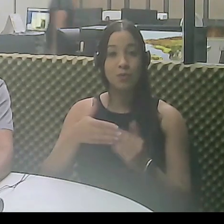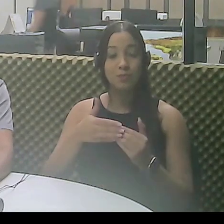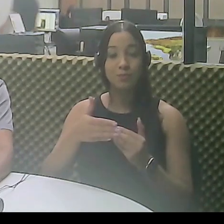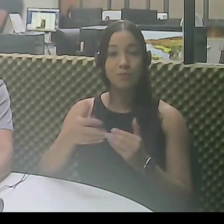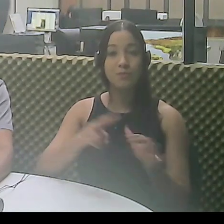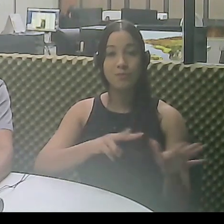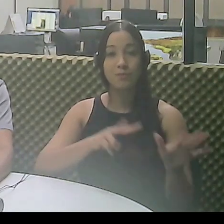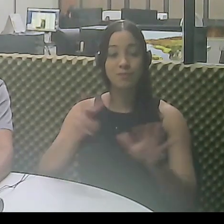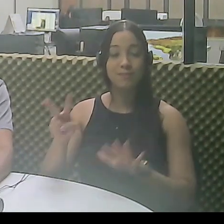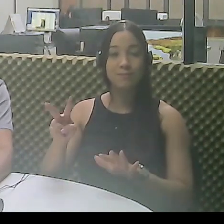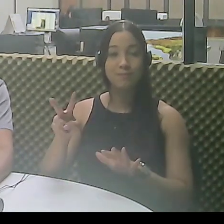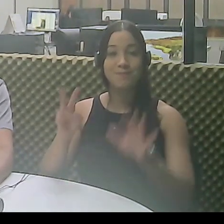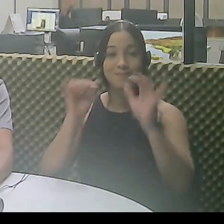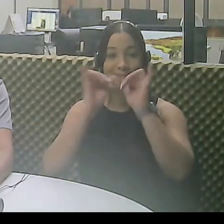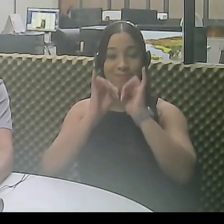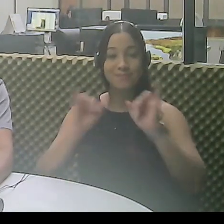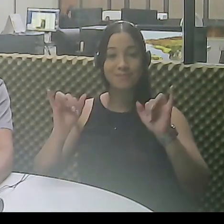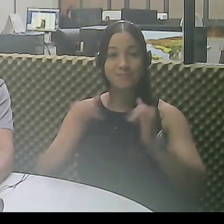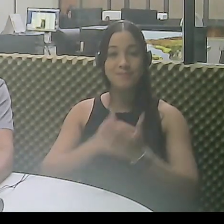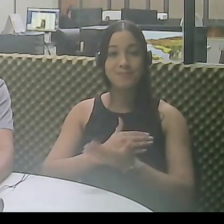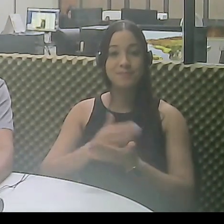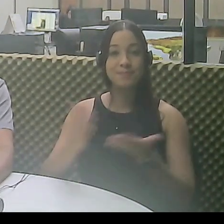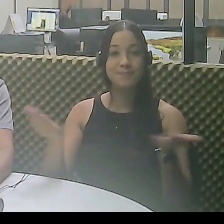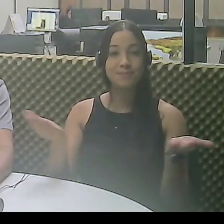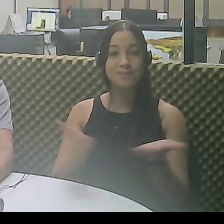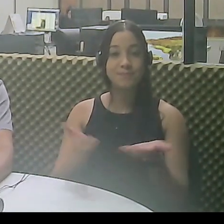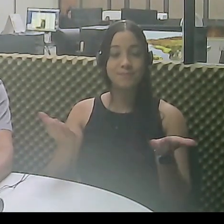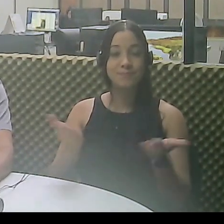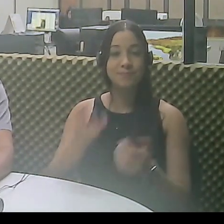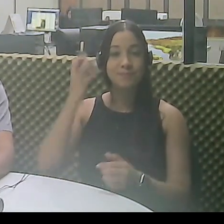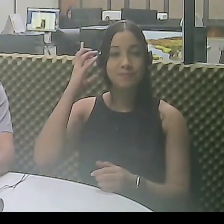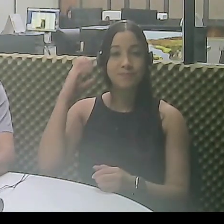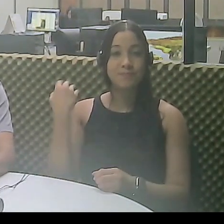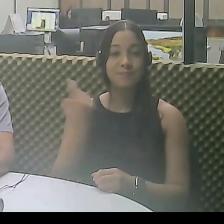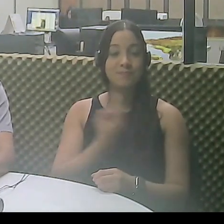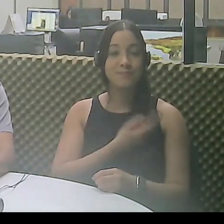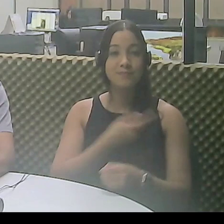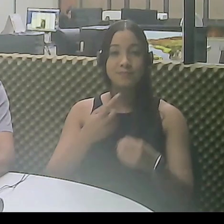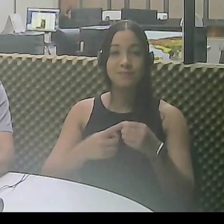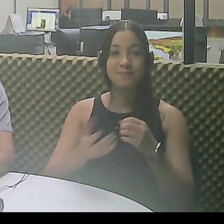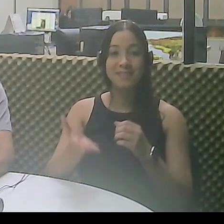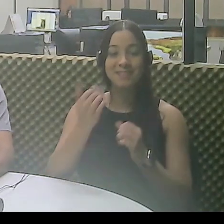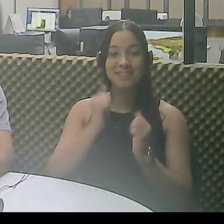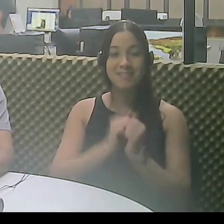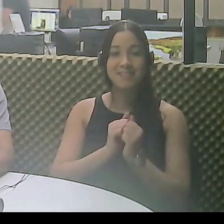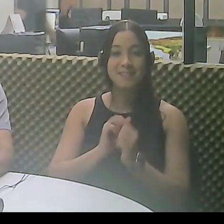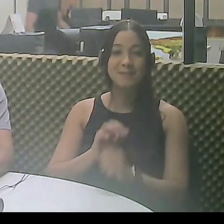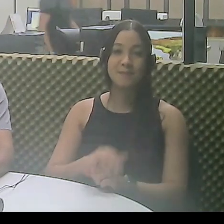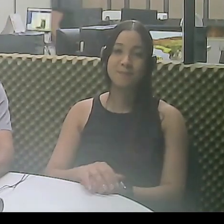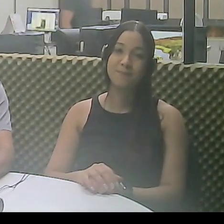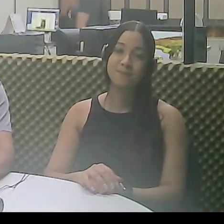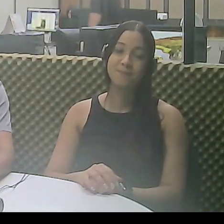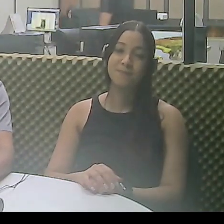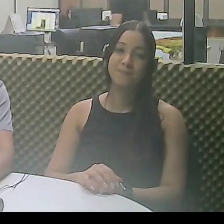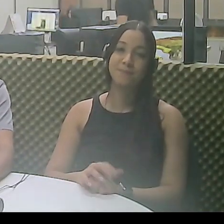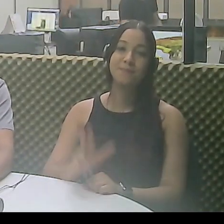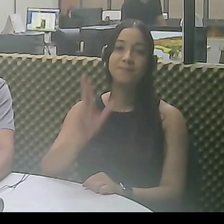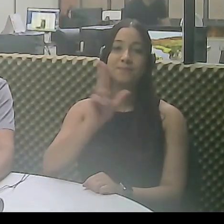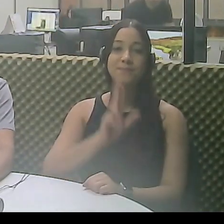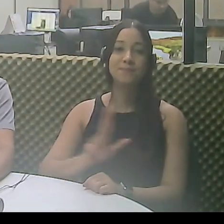da próxima semana. Essas e outras notícias a partir de agora na Rádio Nossa Cidade. Vem com a gente!